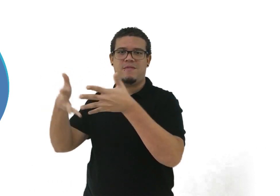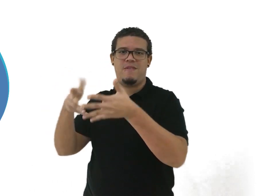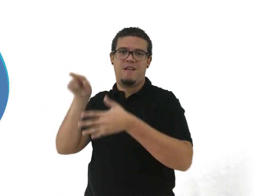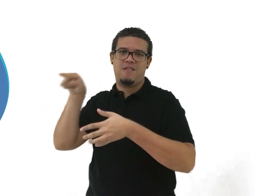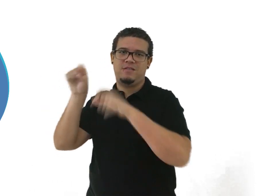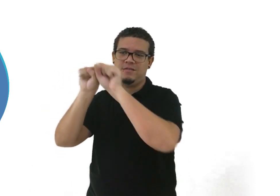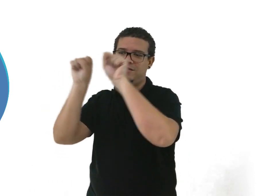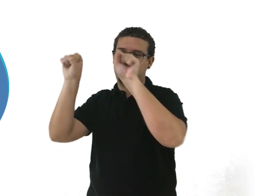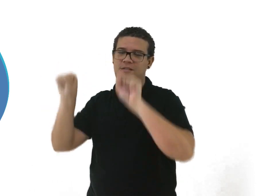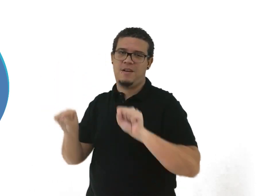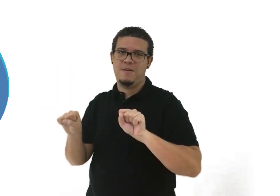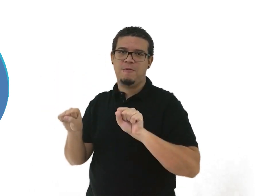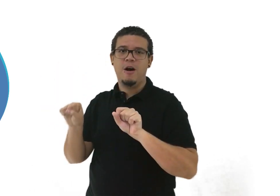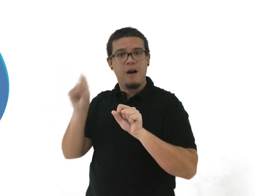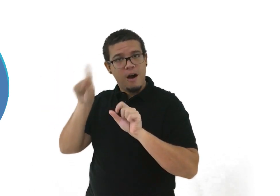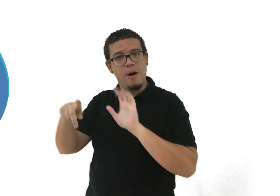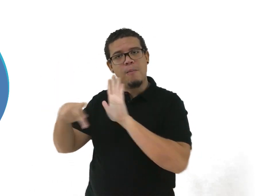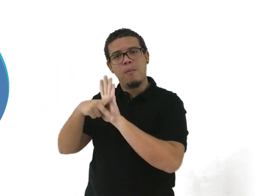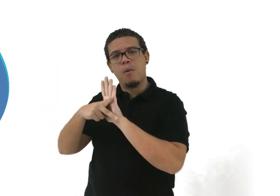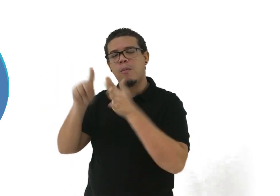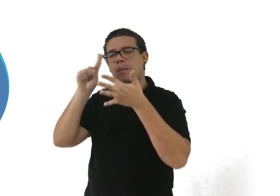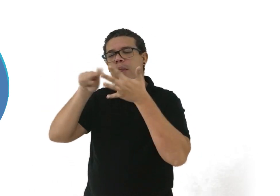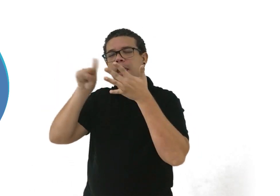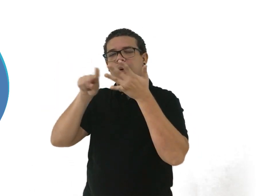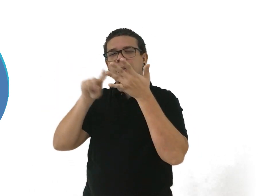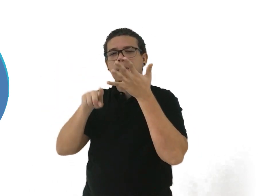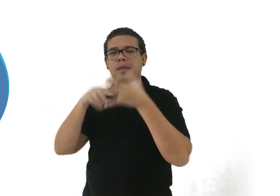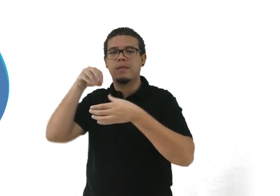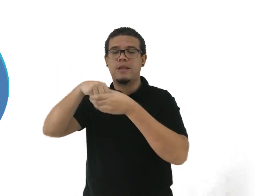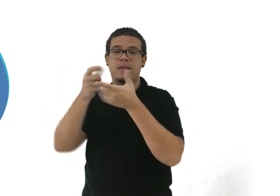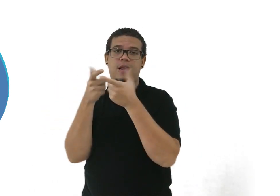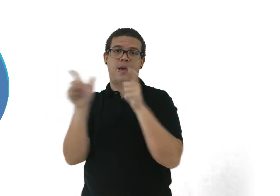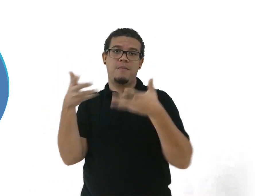Stuck descobriu. Foi esse o estudo nas línguas de sinais.